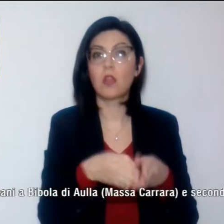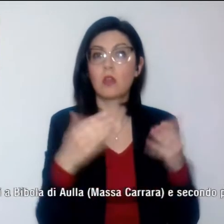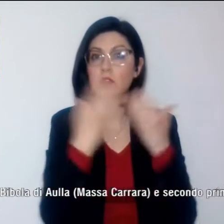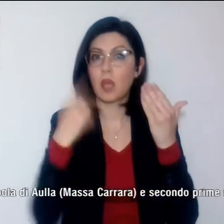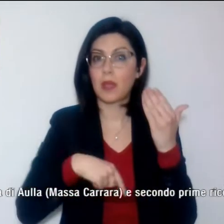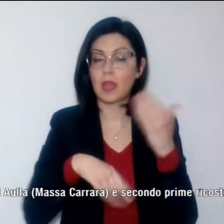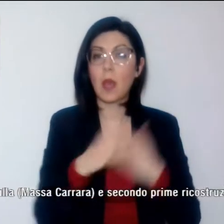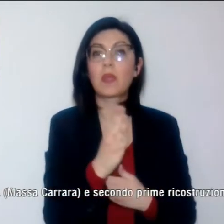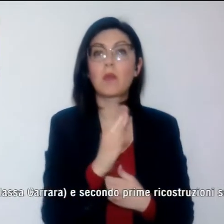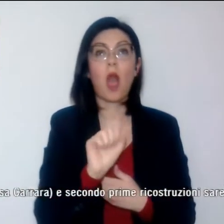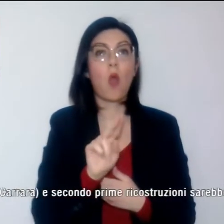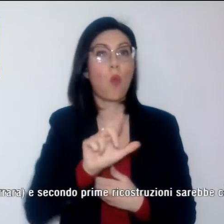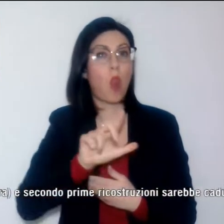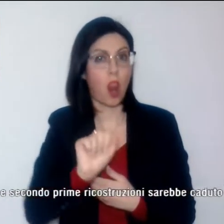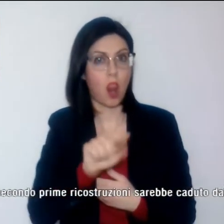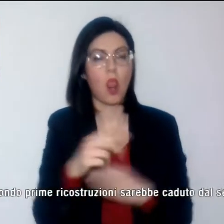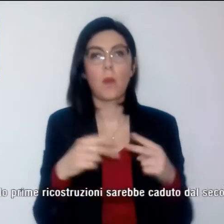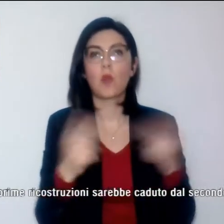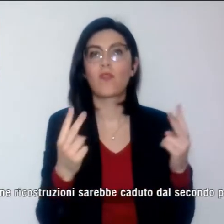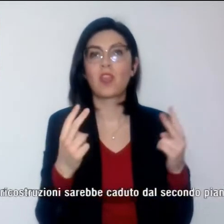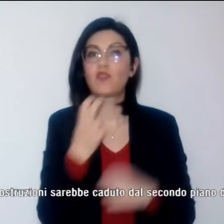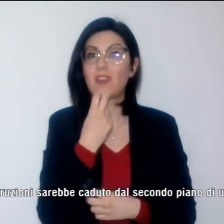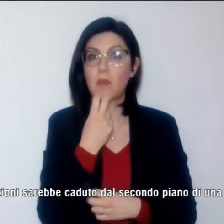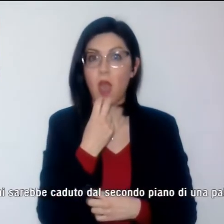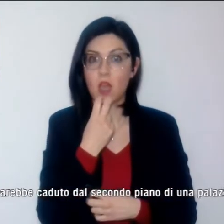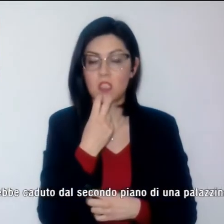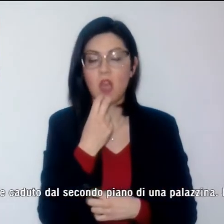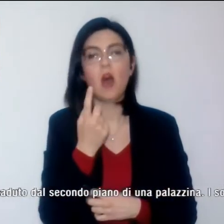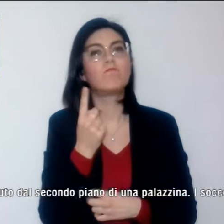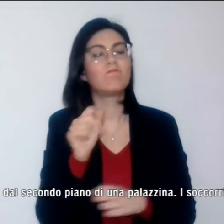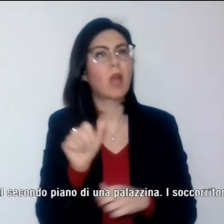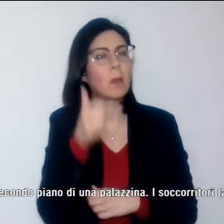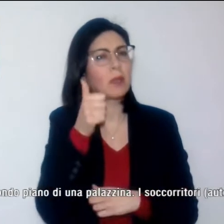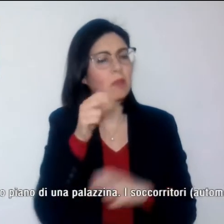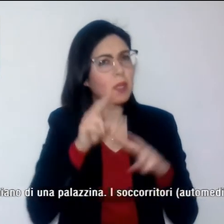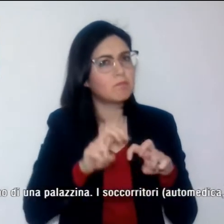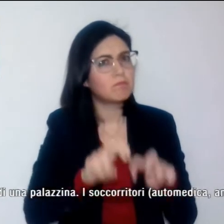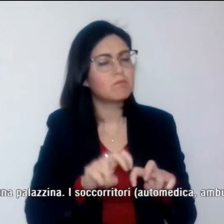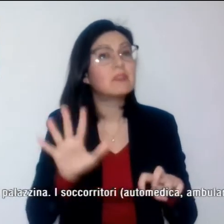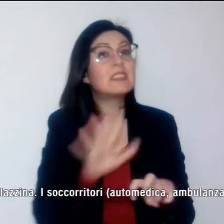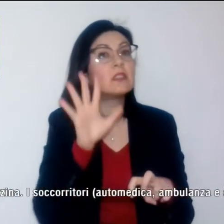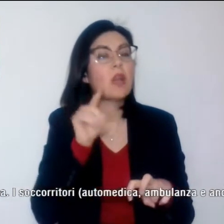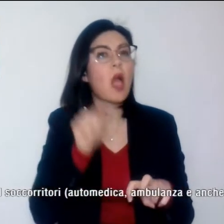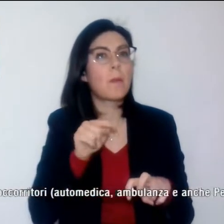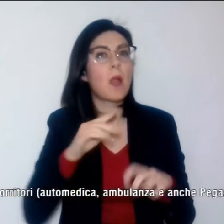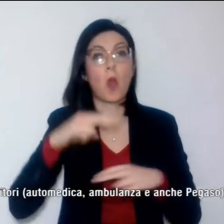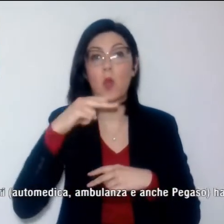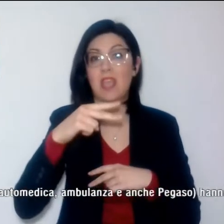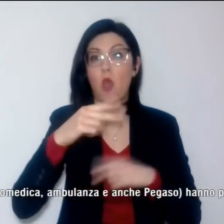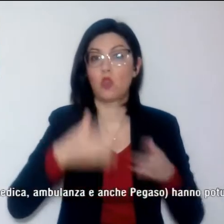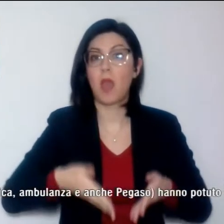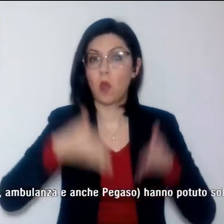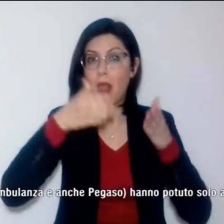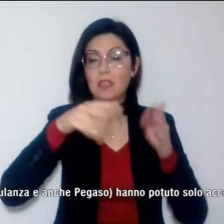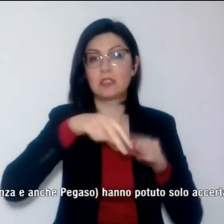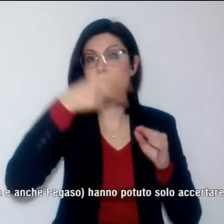in provincia di massa e secondo le prime ricostruzioni sarebbe caduto dal secondo piano di una palazzina i